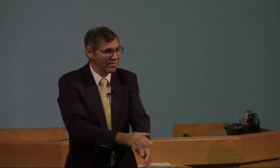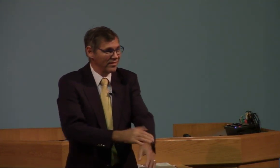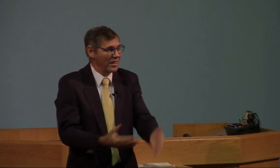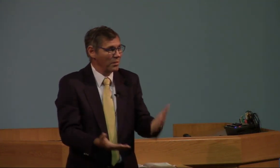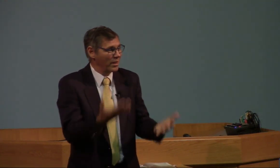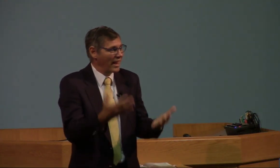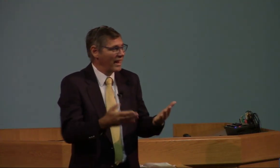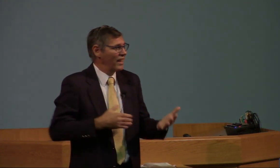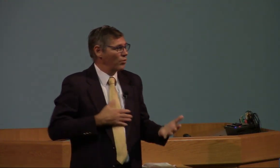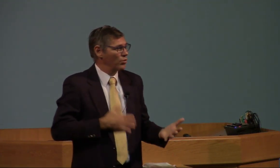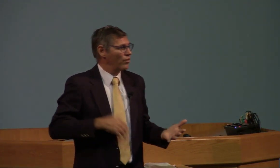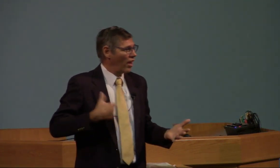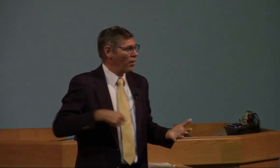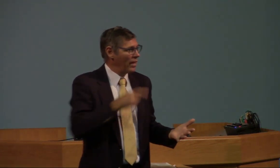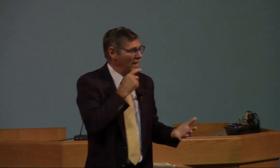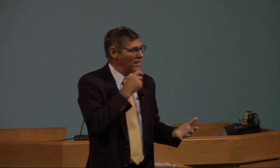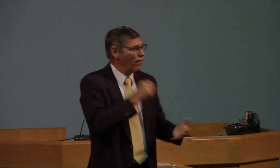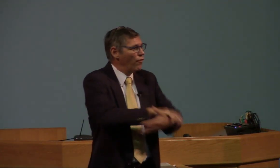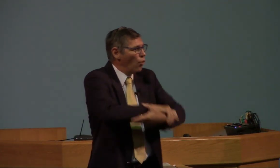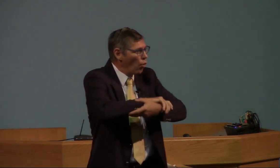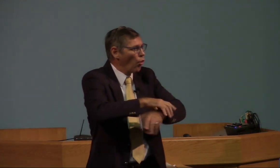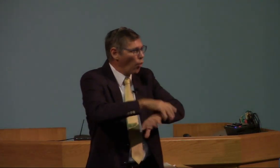En partykeer ons wil mense voel.